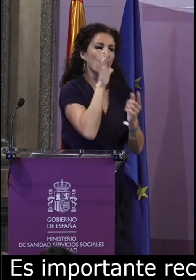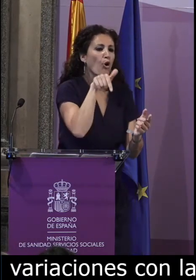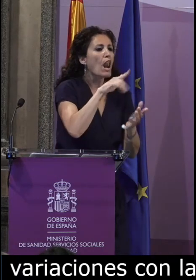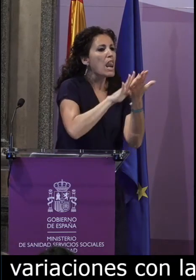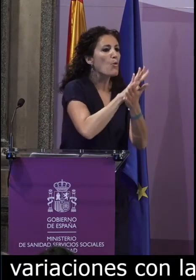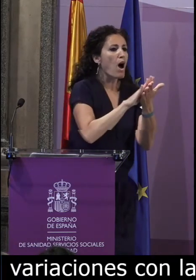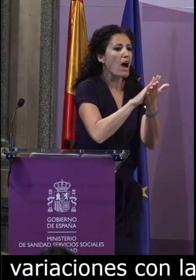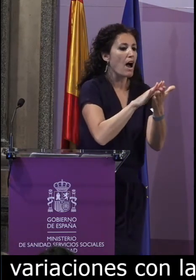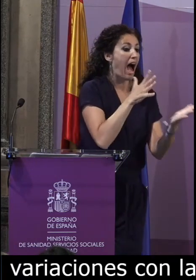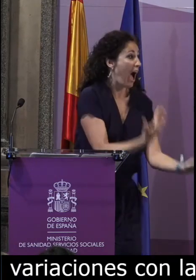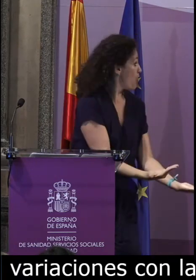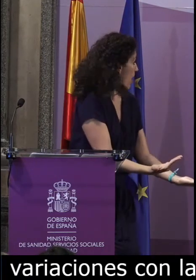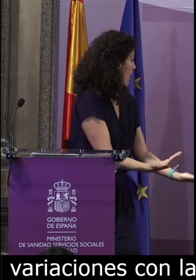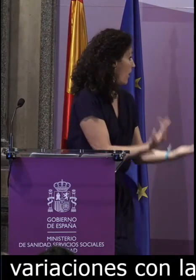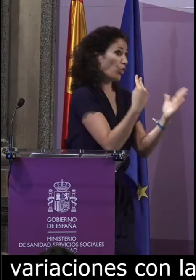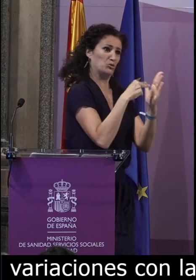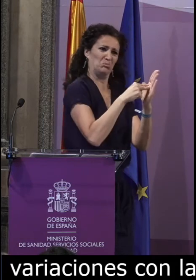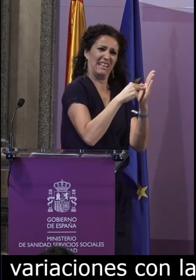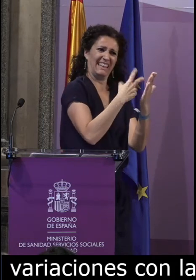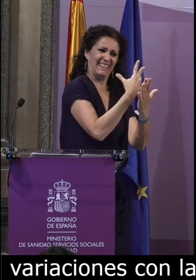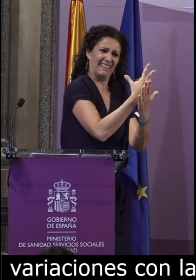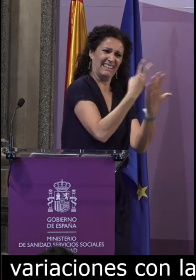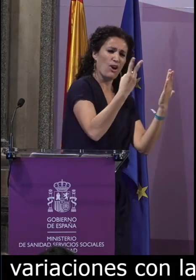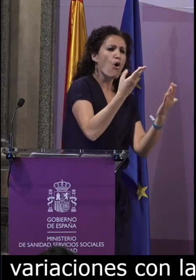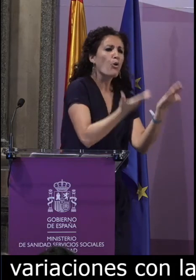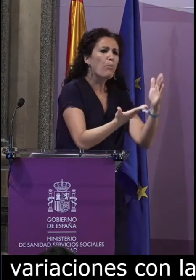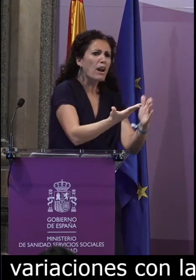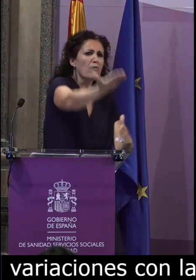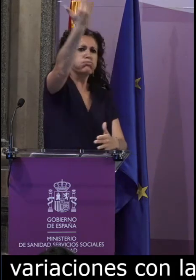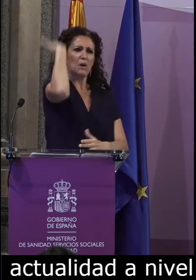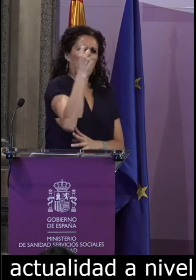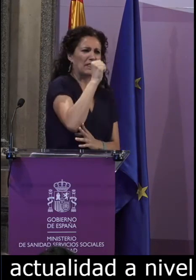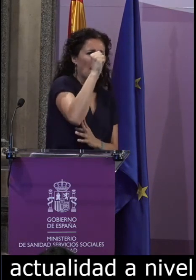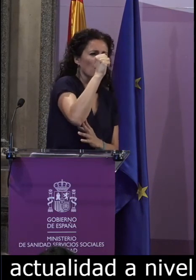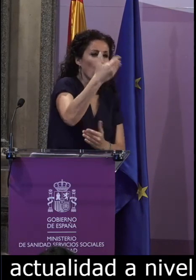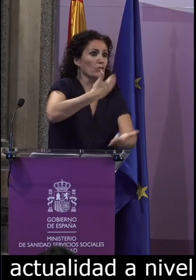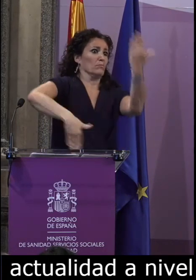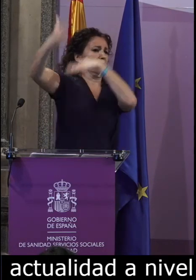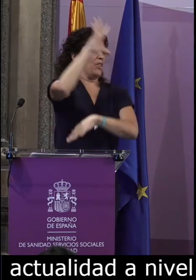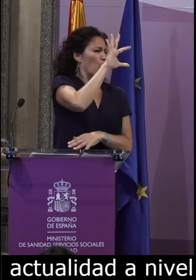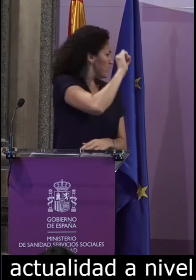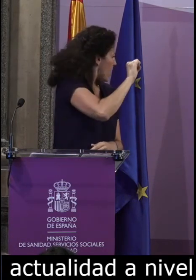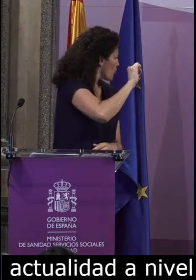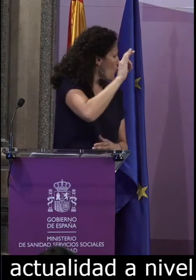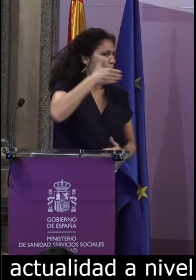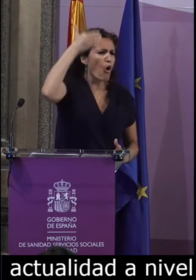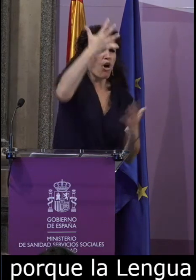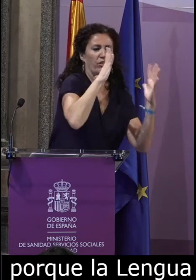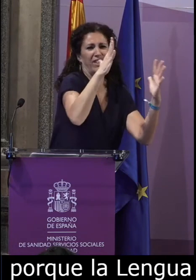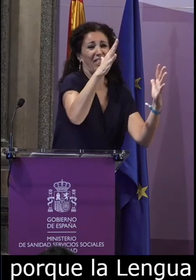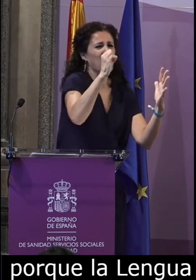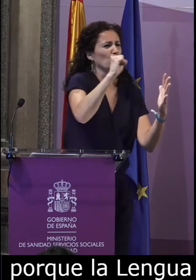social, contextual porque la lengua de signos con la que contamos ahora en el 2017 si la comparamos